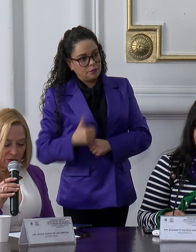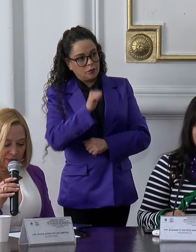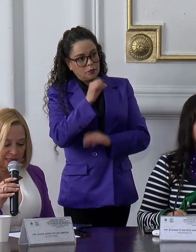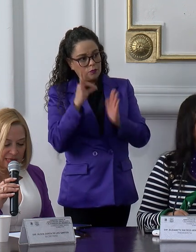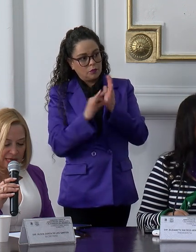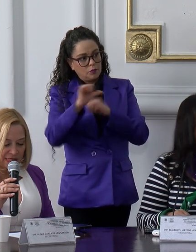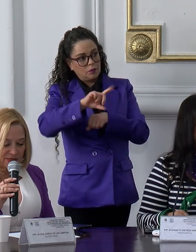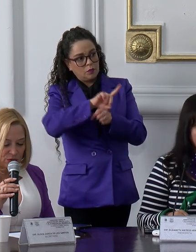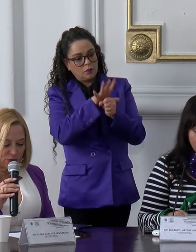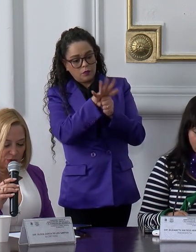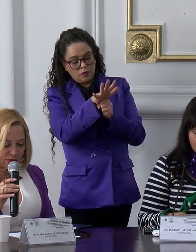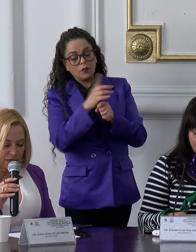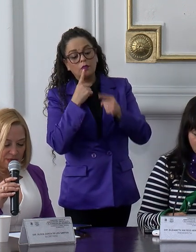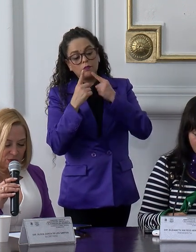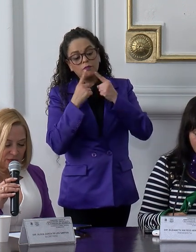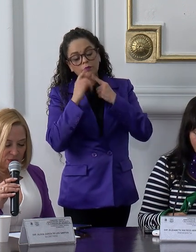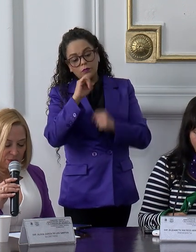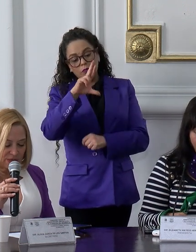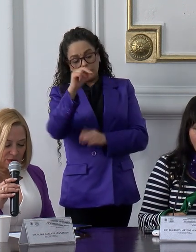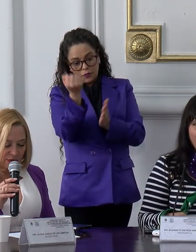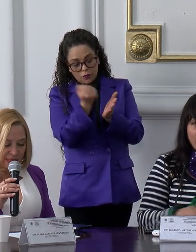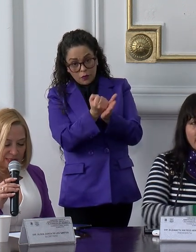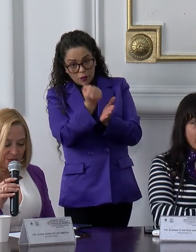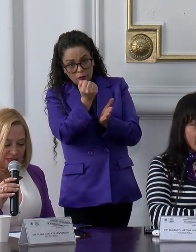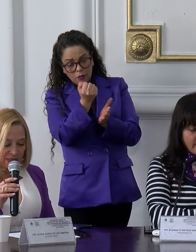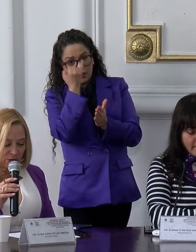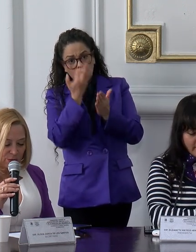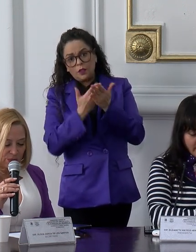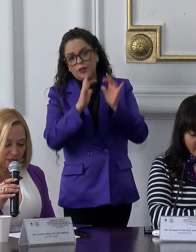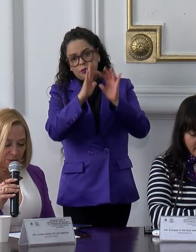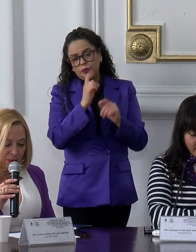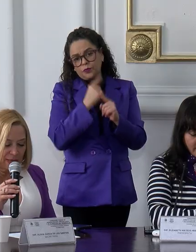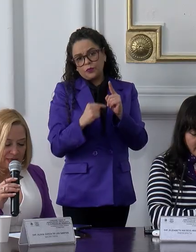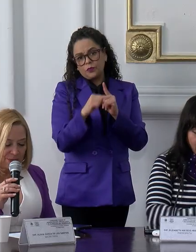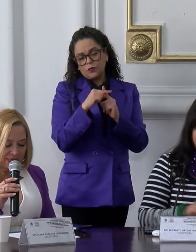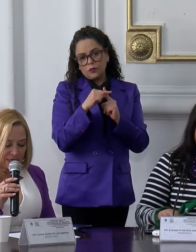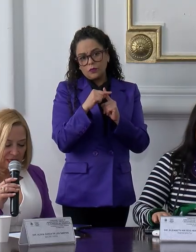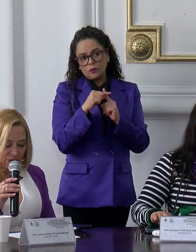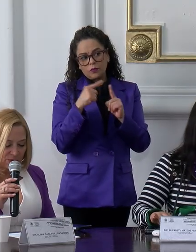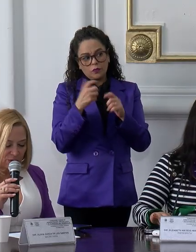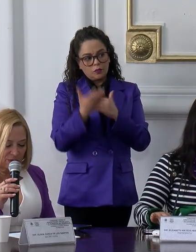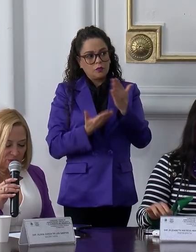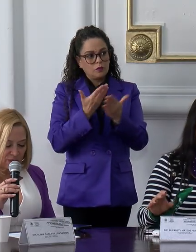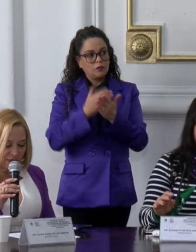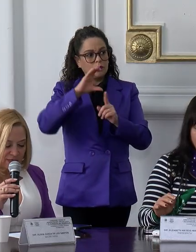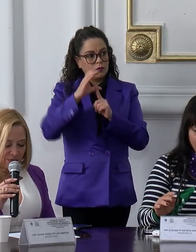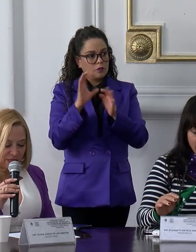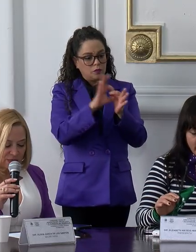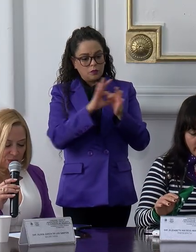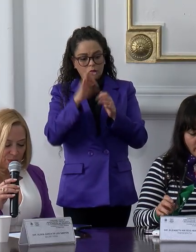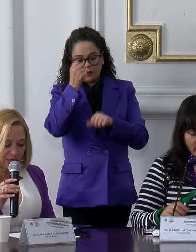punto del orden del día es la discusión y, en su caso, aprobación del dictamen en sentido positivo que presentan las Comisiones